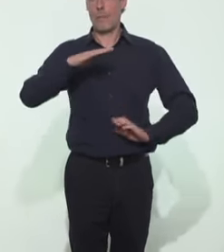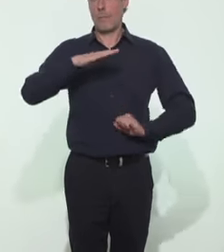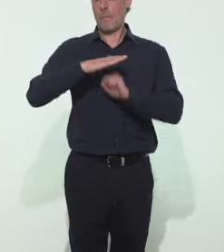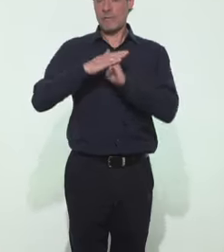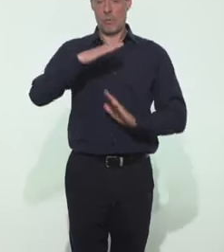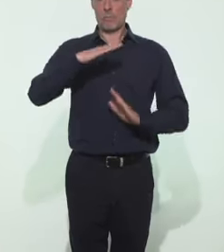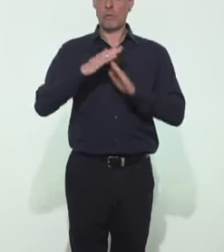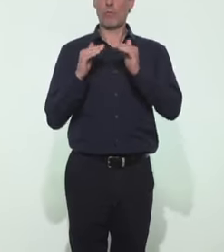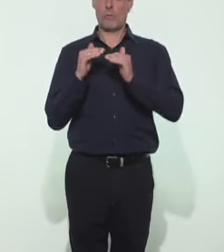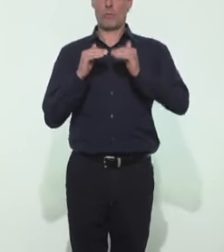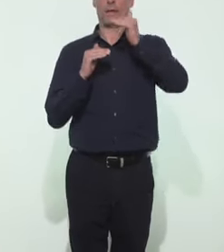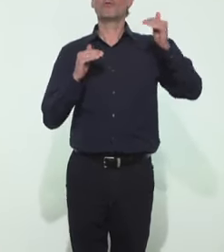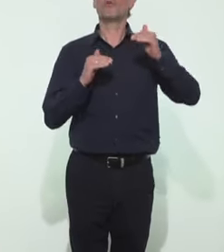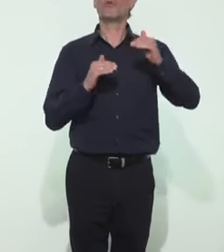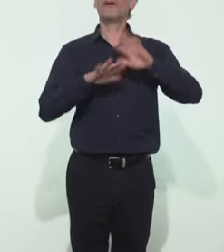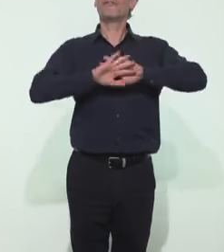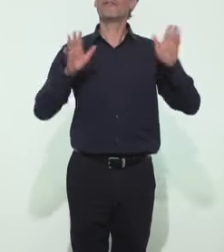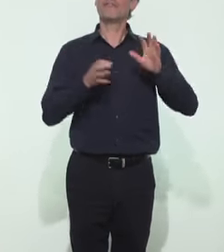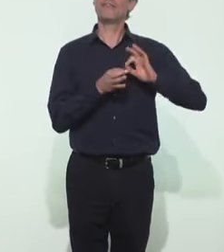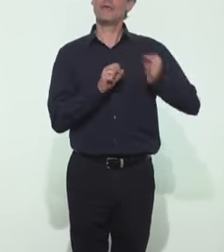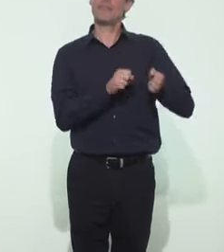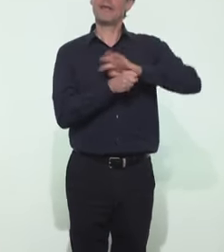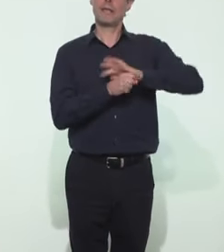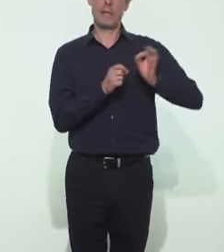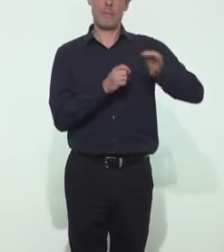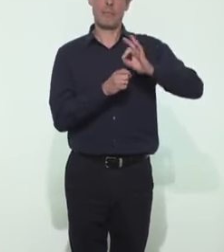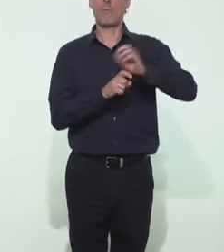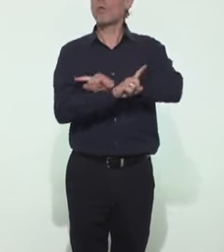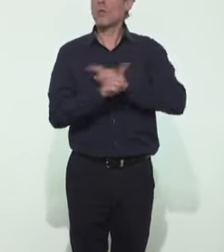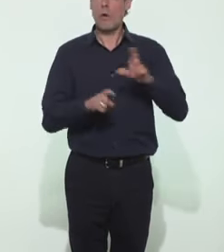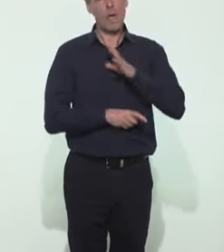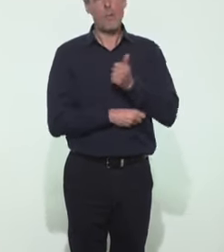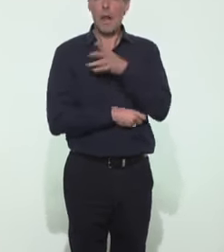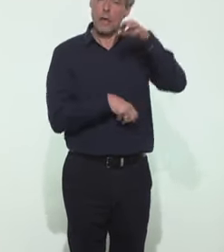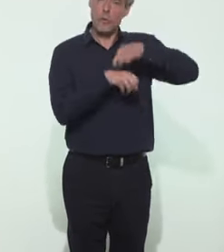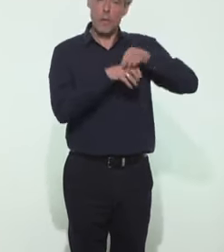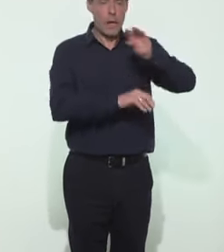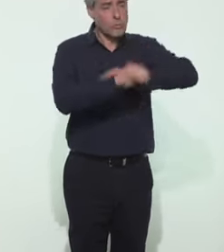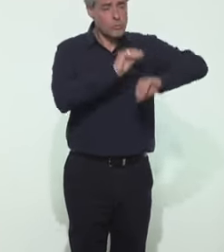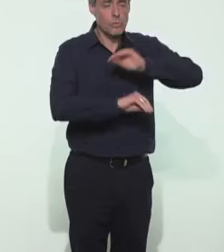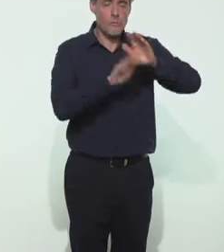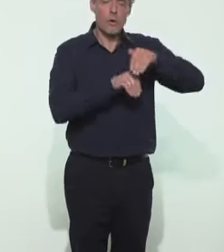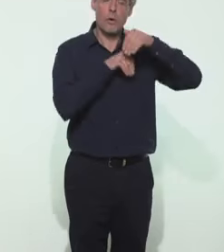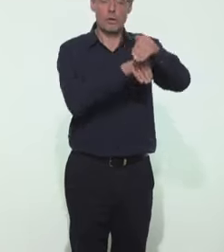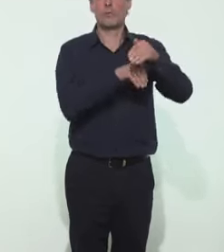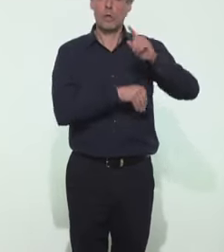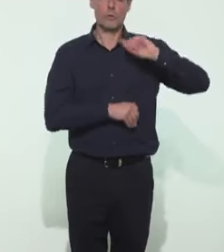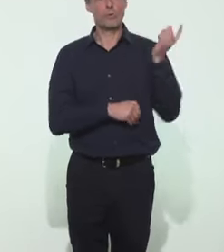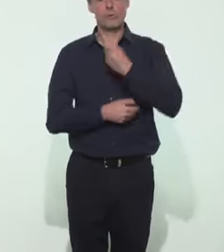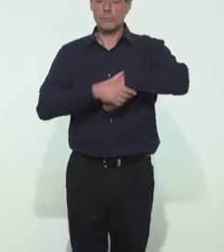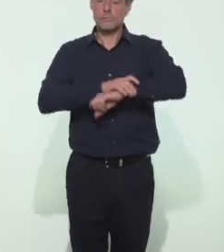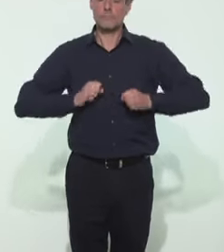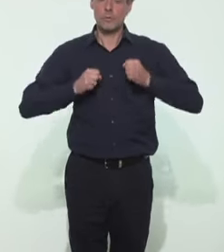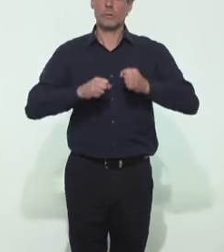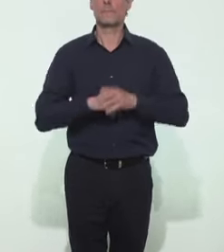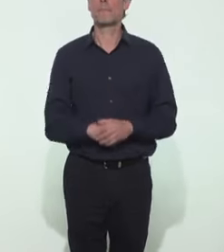d'être en plateau est la fin de cette épidémie puisque nous aurons encore énormément de patients à prendre en charge et donc nous serons vraiment tous mobilisés